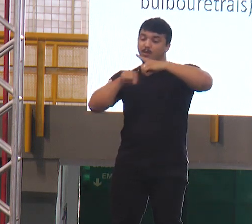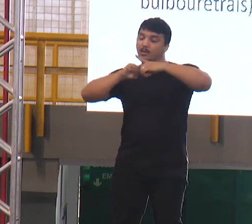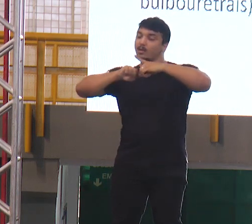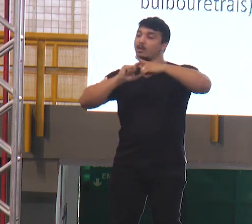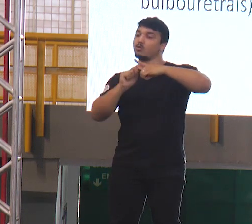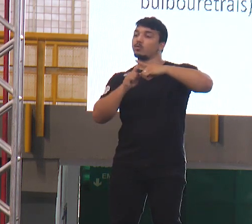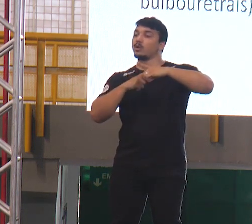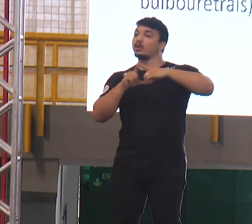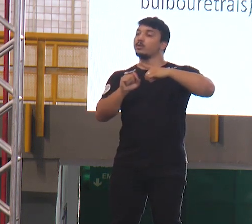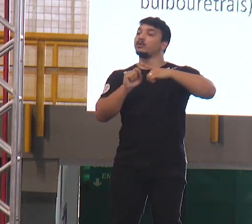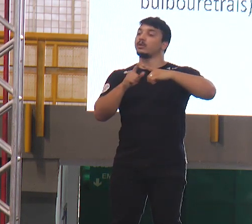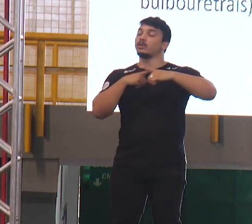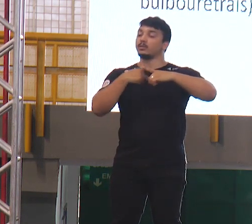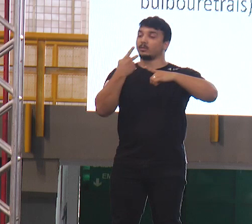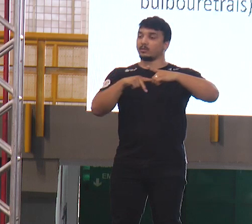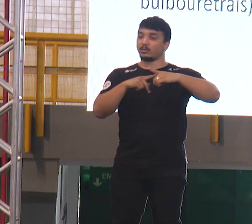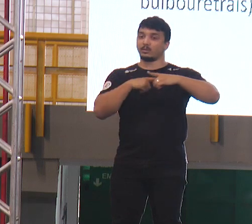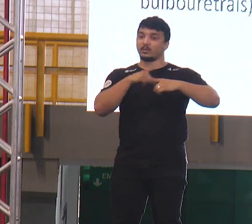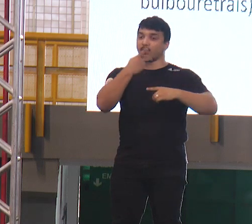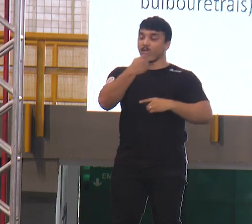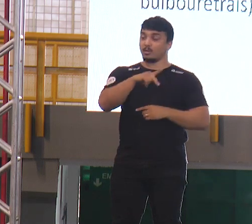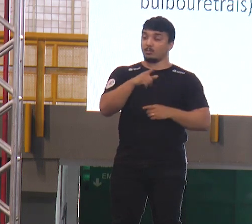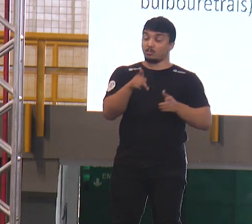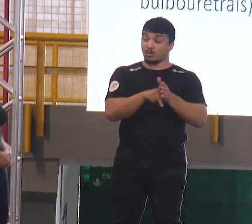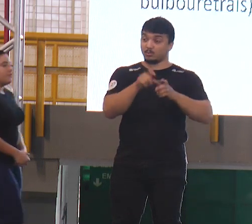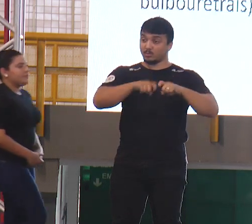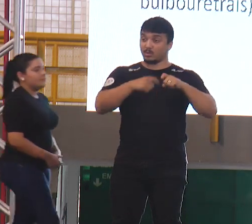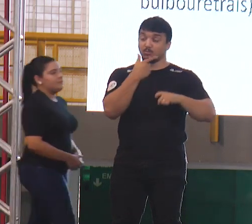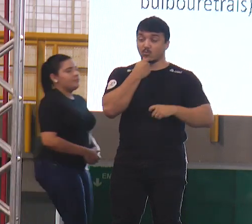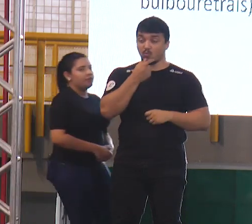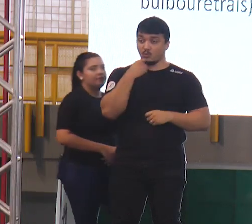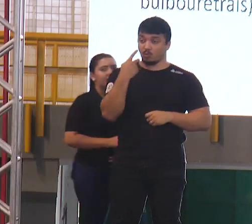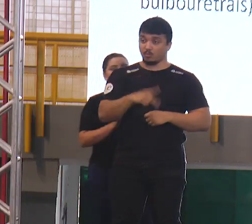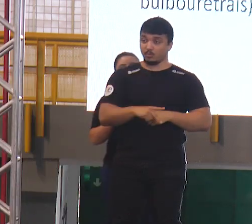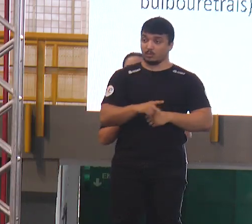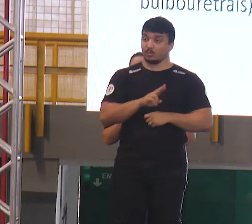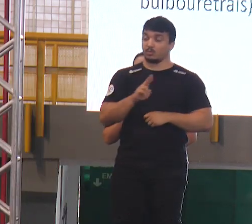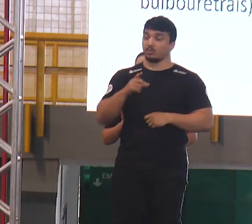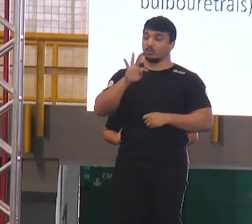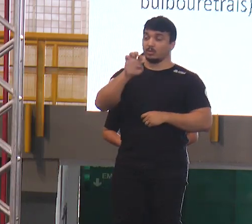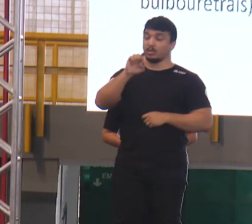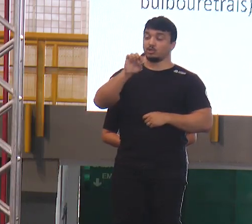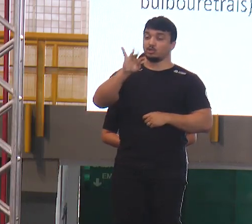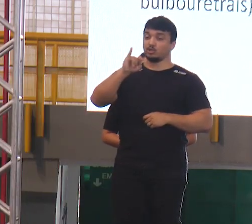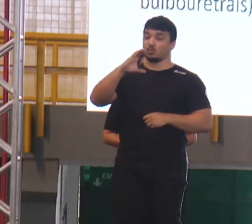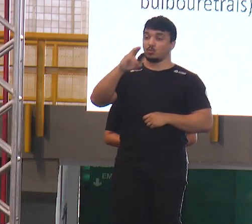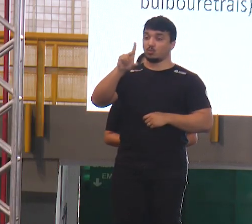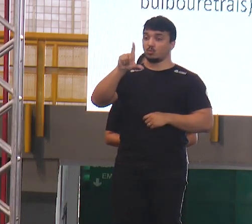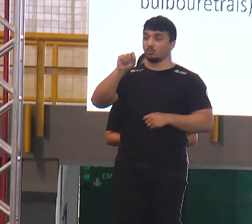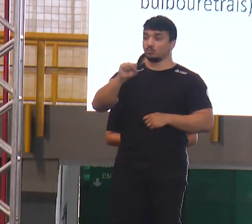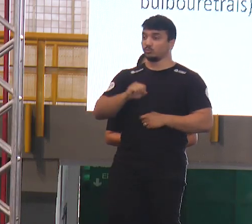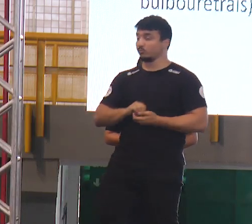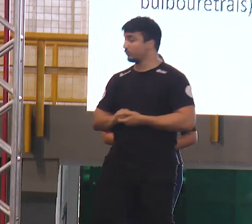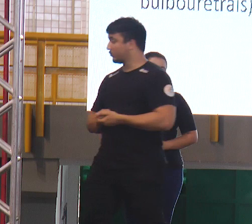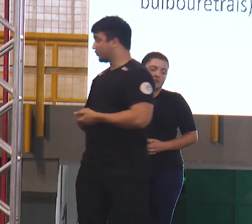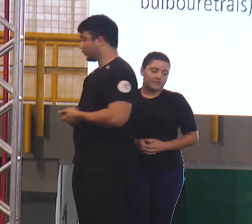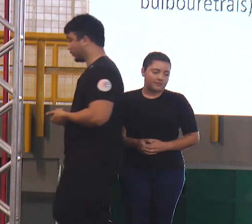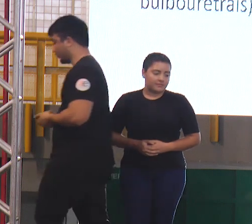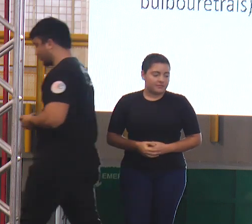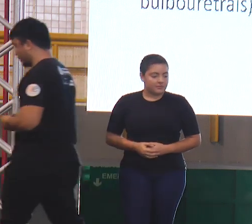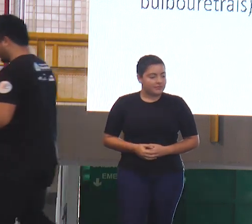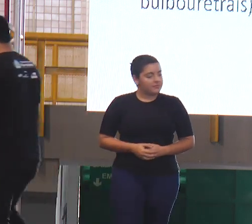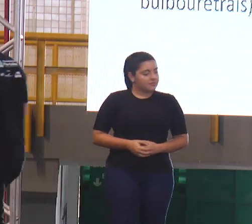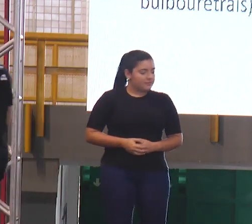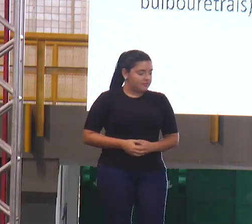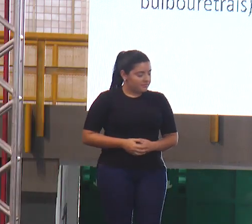bolsa a qual se instalam as gônadas sexuais masculinas, chamadas de testículos. Ela é uma região